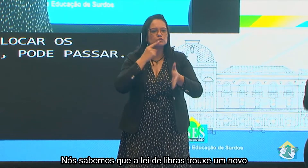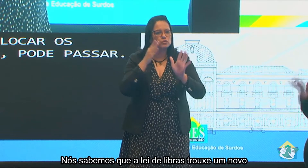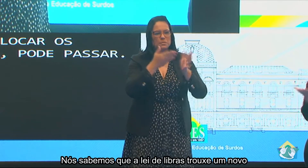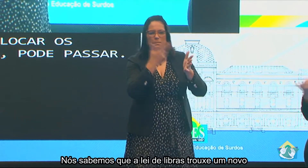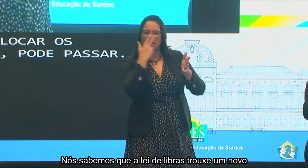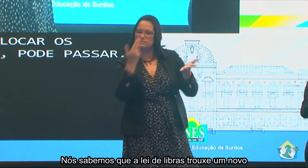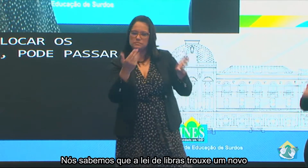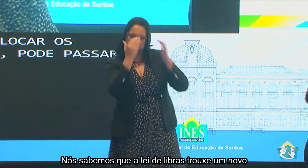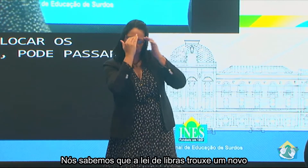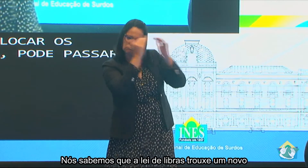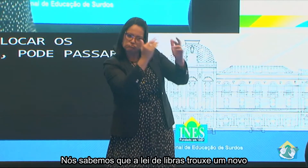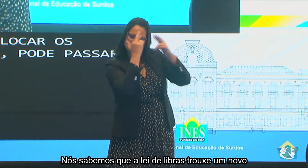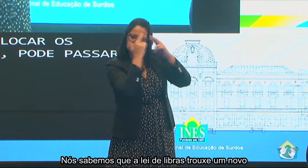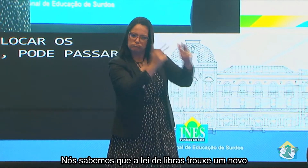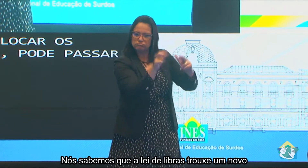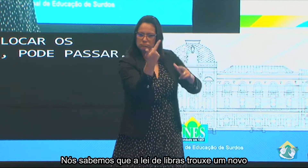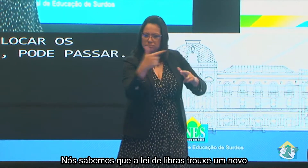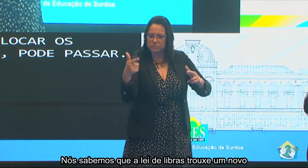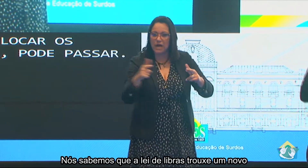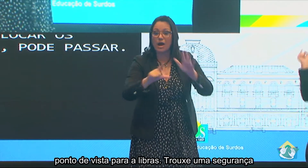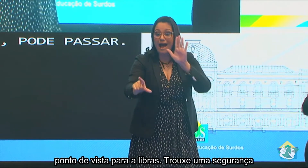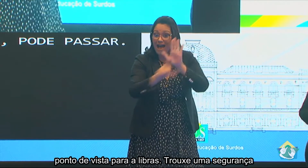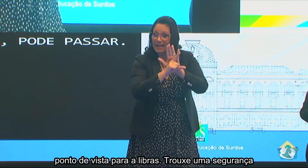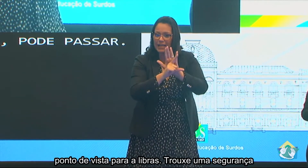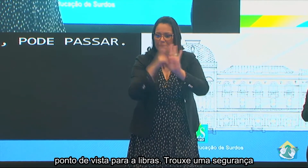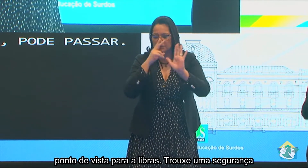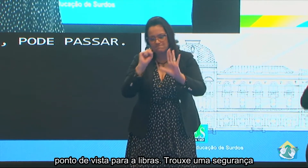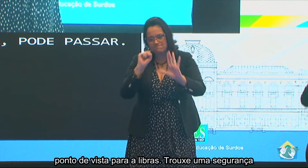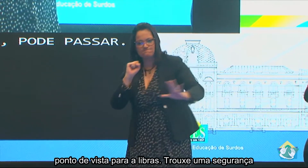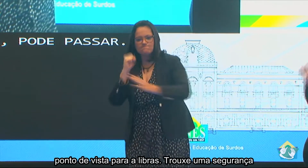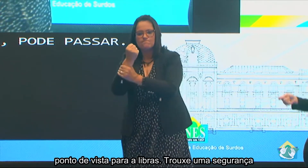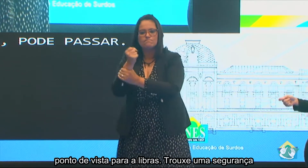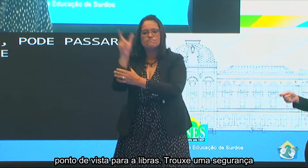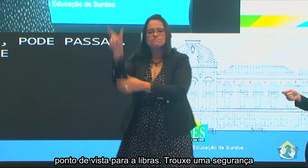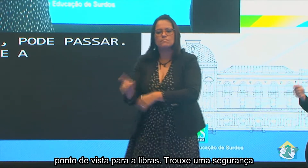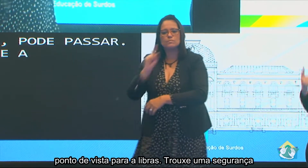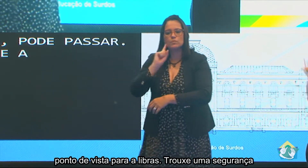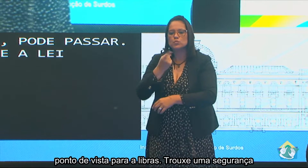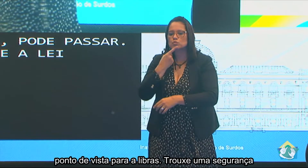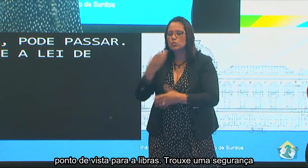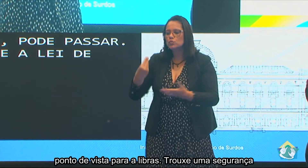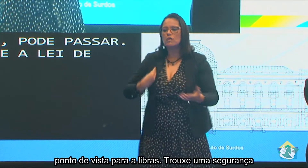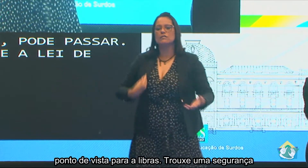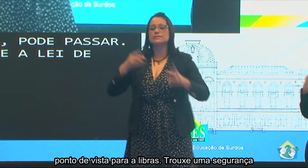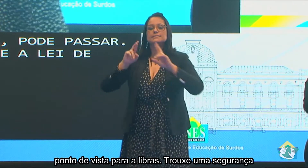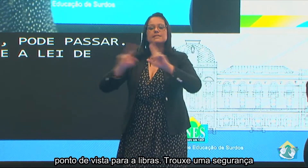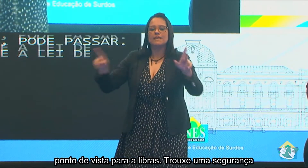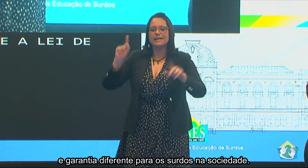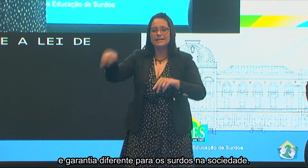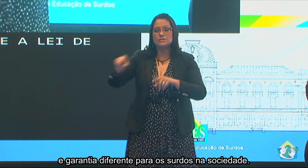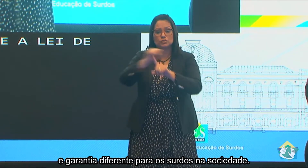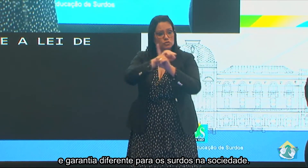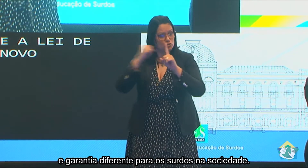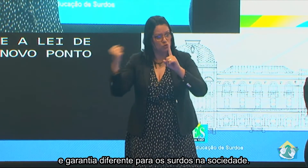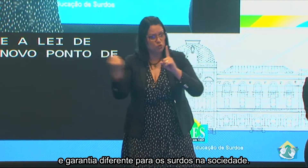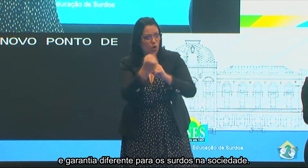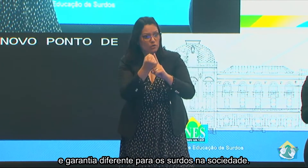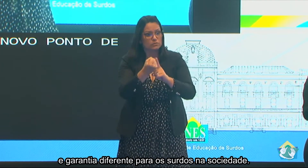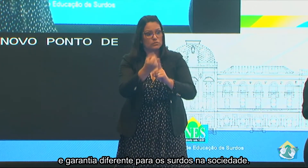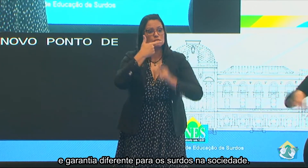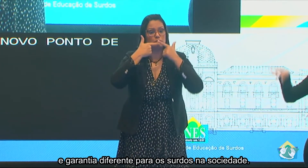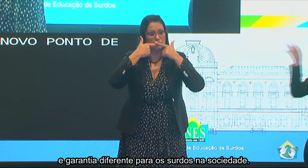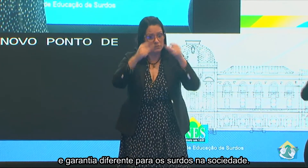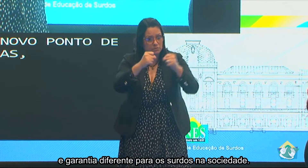Nós sabemos que a Lei de Libras trouxe um novo ponto de vista para a Libras, trouxe uma segurança e uma